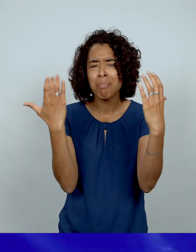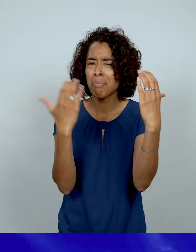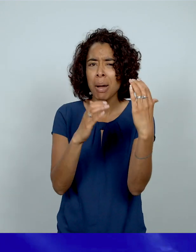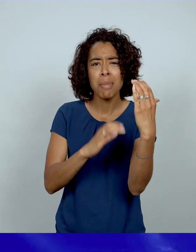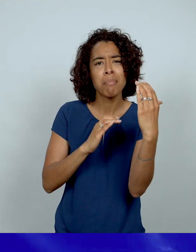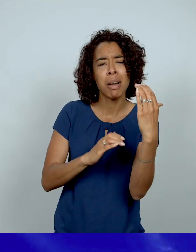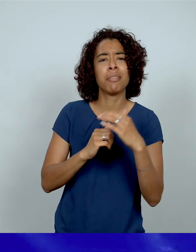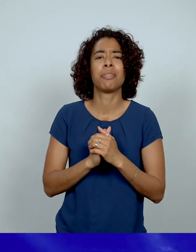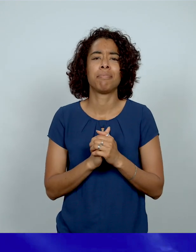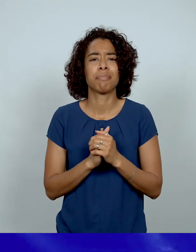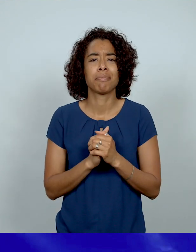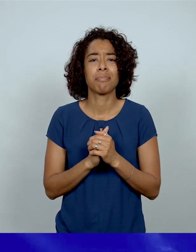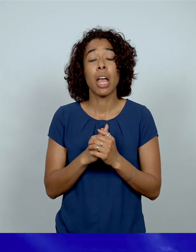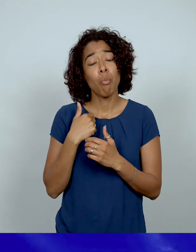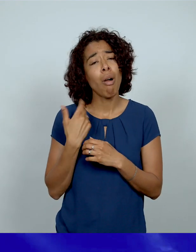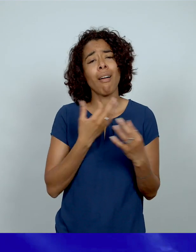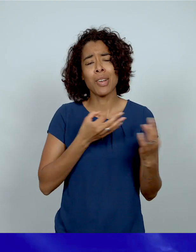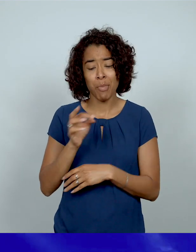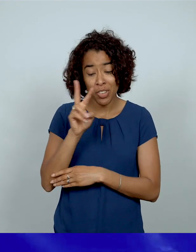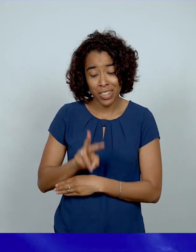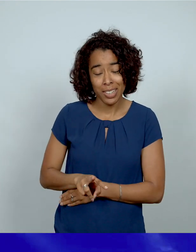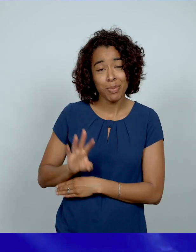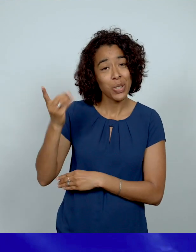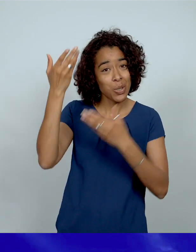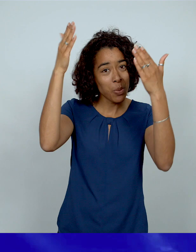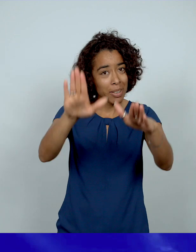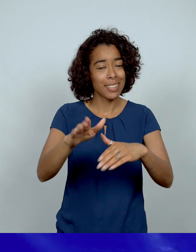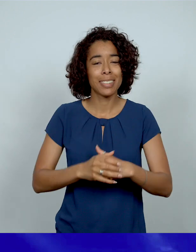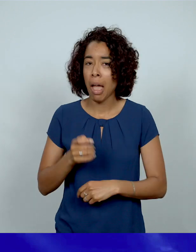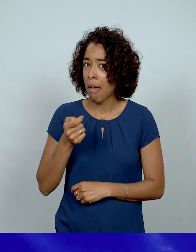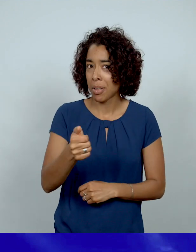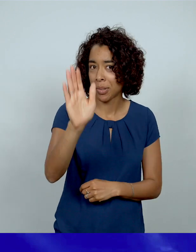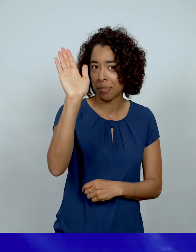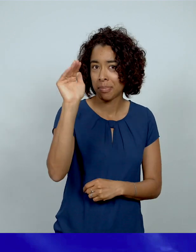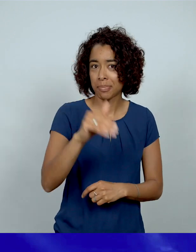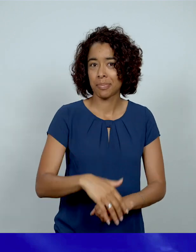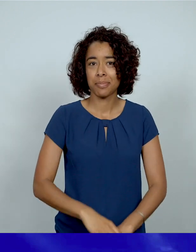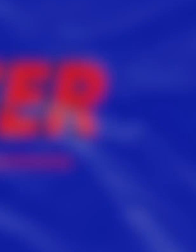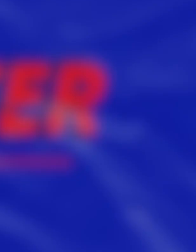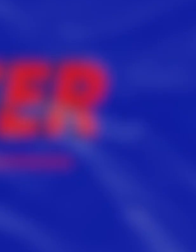remarque, mettez ça dans les commentaires, je le lis régulièrement. Que Dieu vous bénisse et à bientôt. Bye bye.